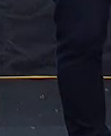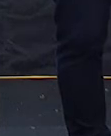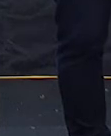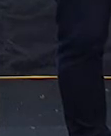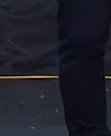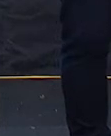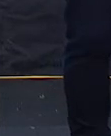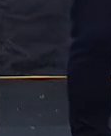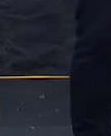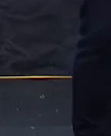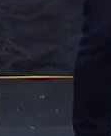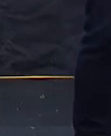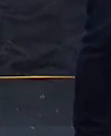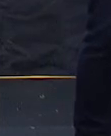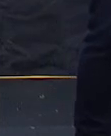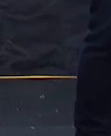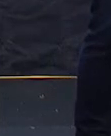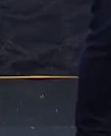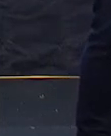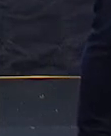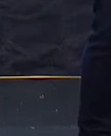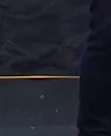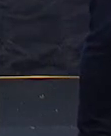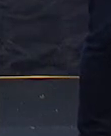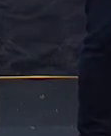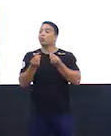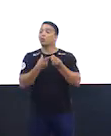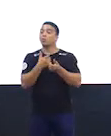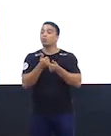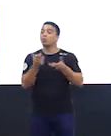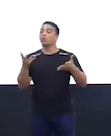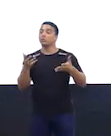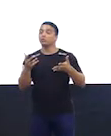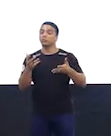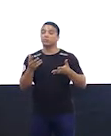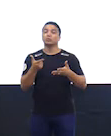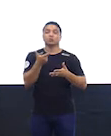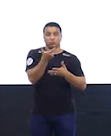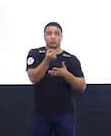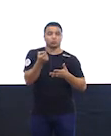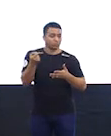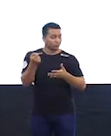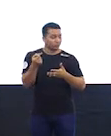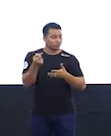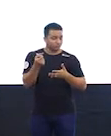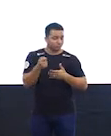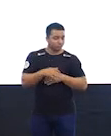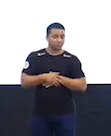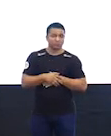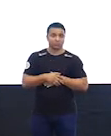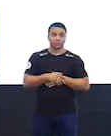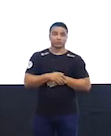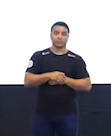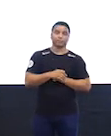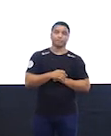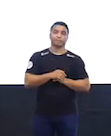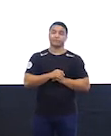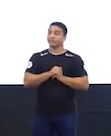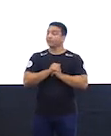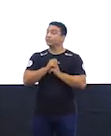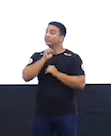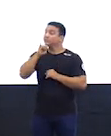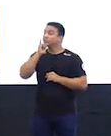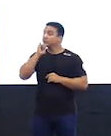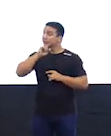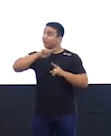100. Se eu aumentar 100%, ele foi para quanto? Foi para 200. E se